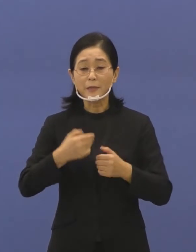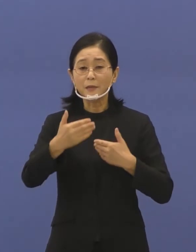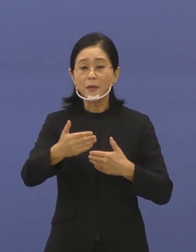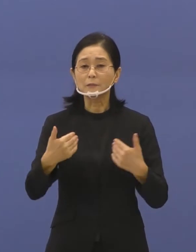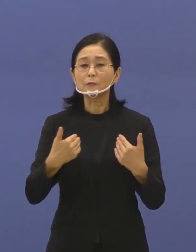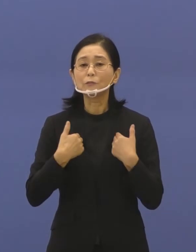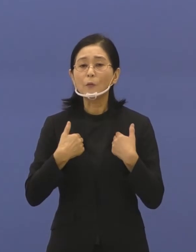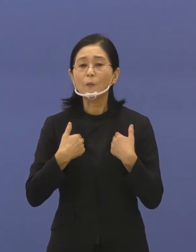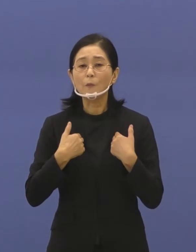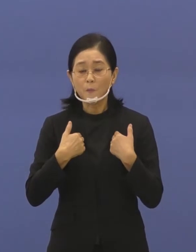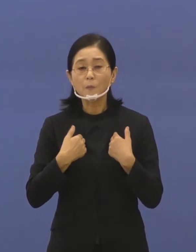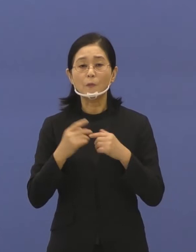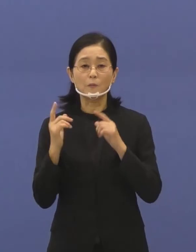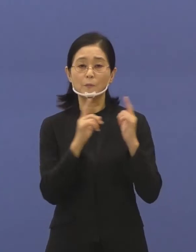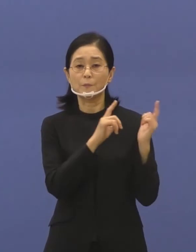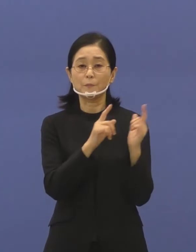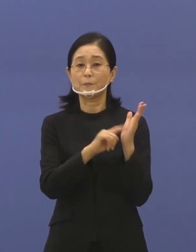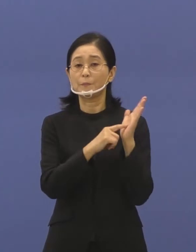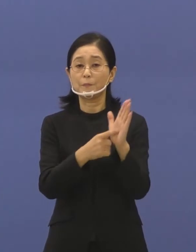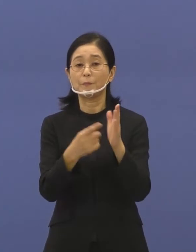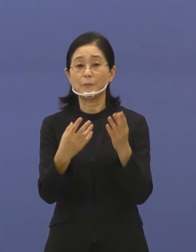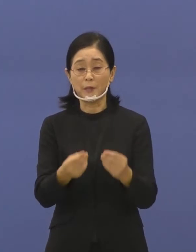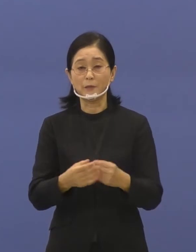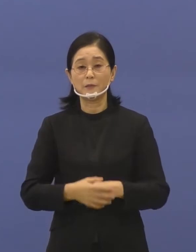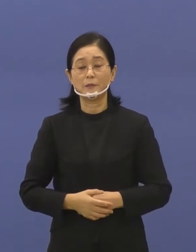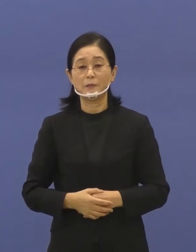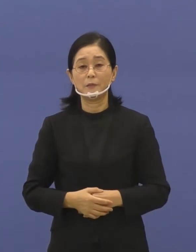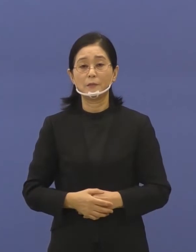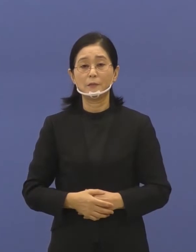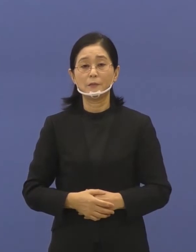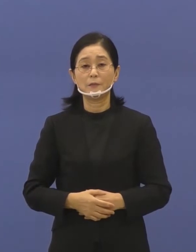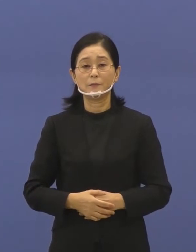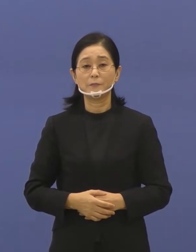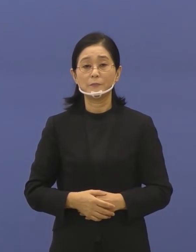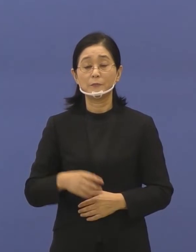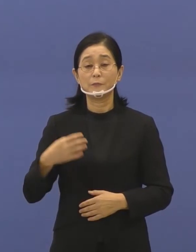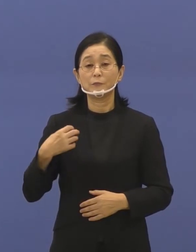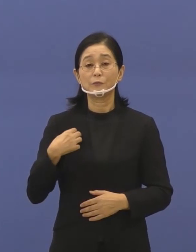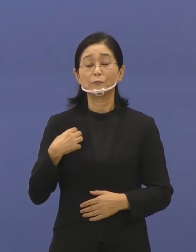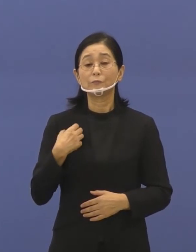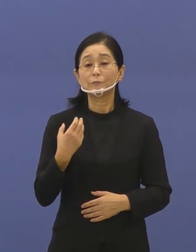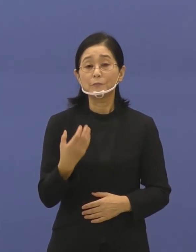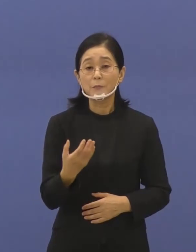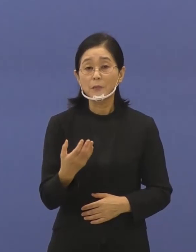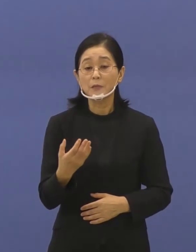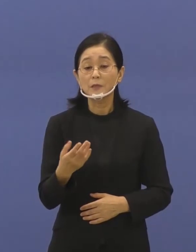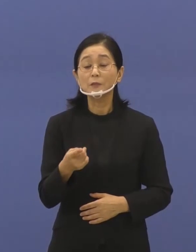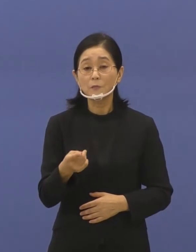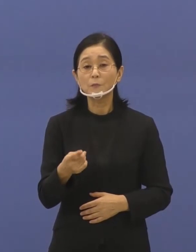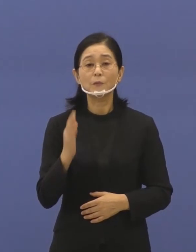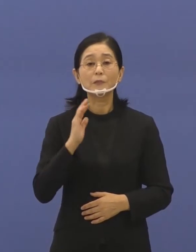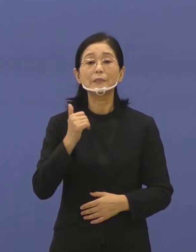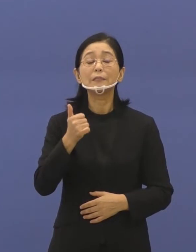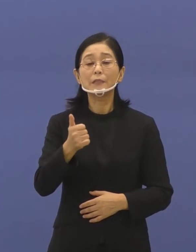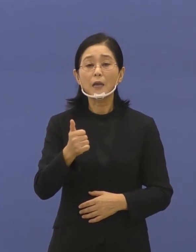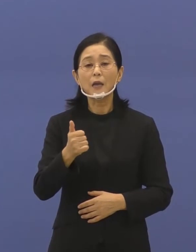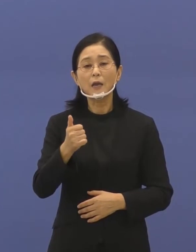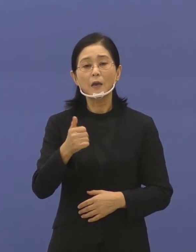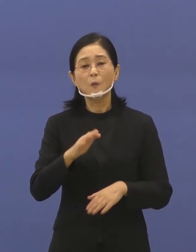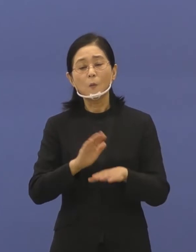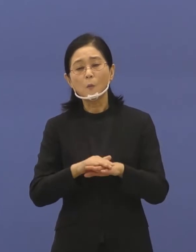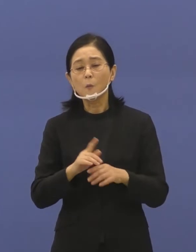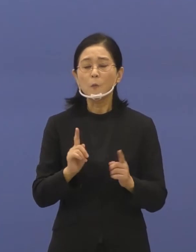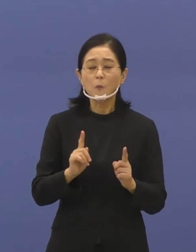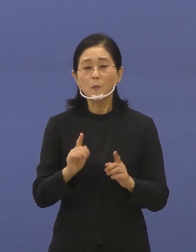ました。まあ、以前知事も次期任期の次の世代が困らないようにという趣旨の発言もあったと思うんですけれど